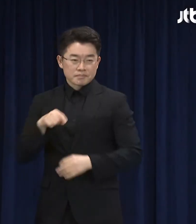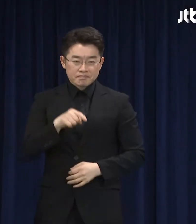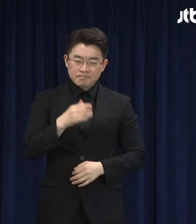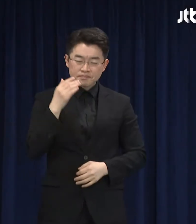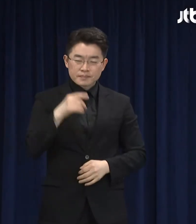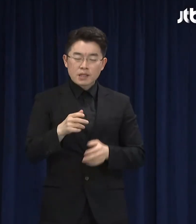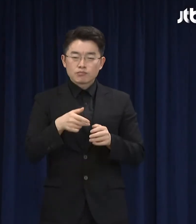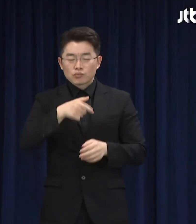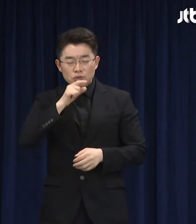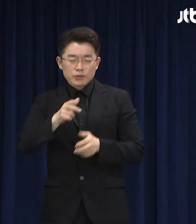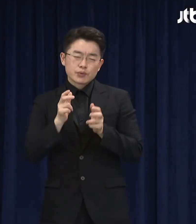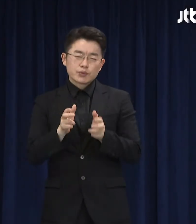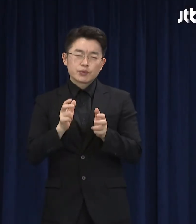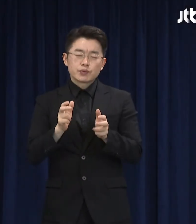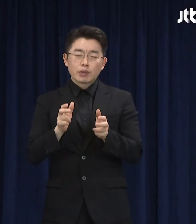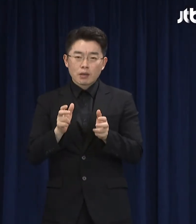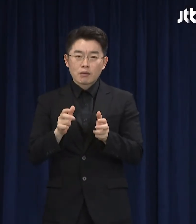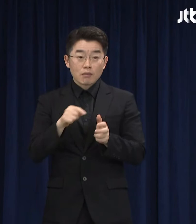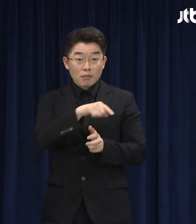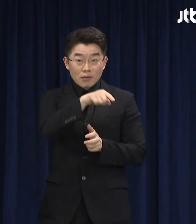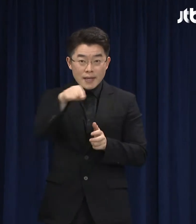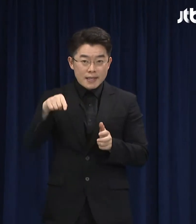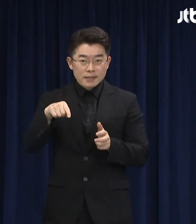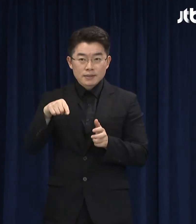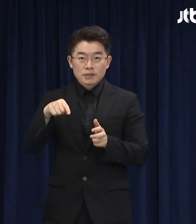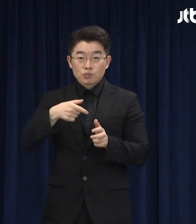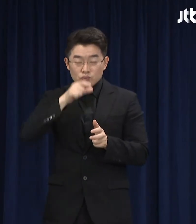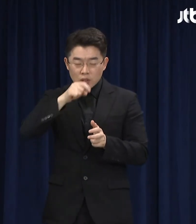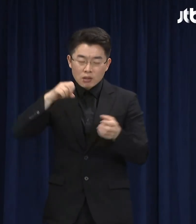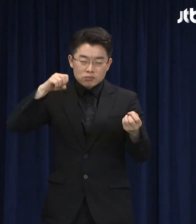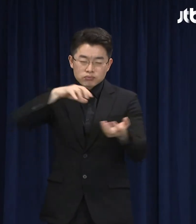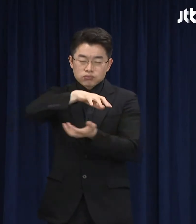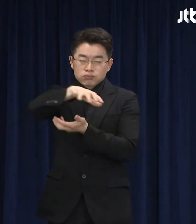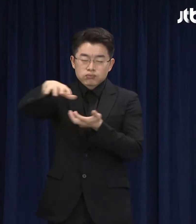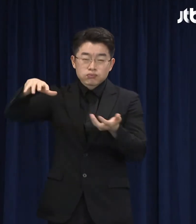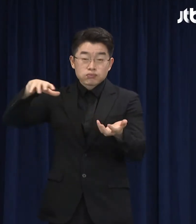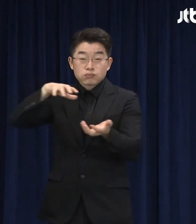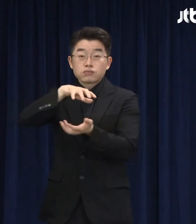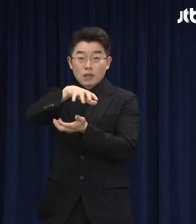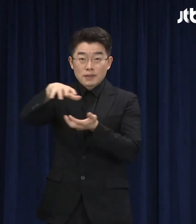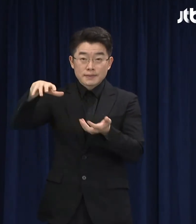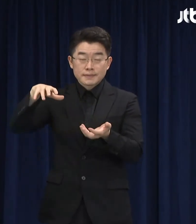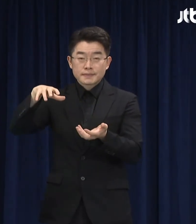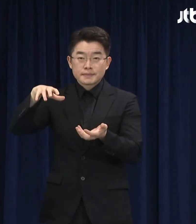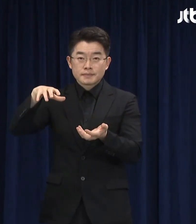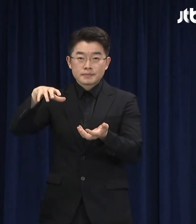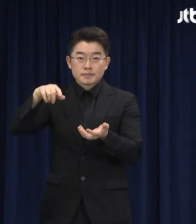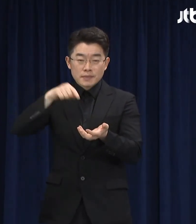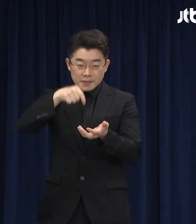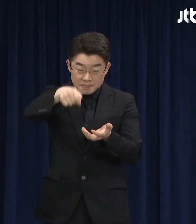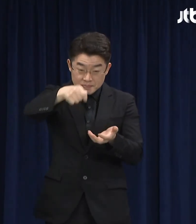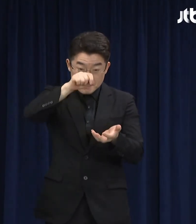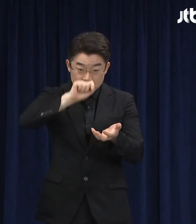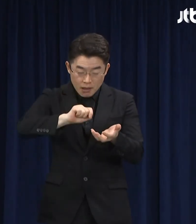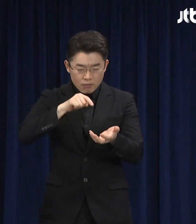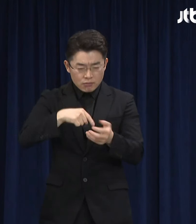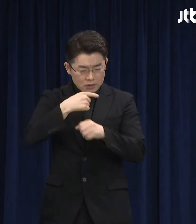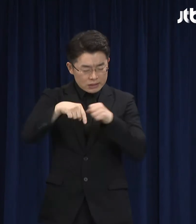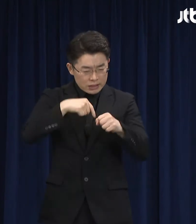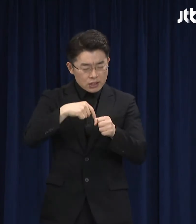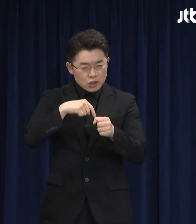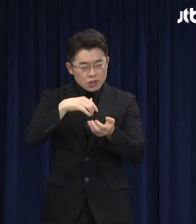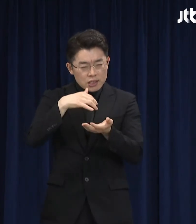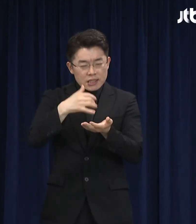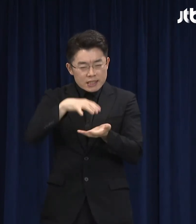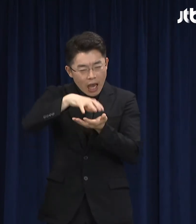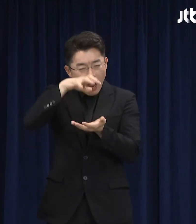지속적으로 순환을 시켜서 균질화를 이루기 때문에 이 순환 펌프의 재원 그리고 설치